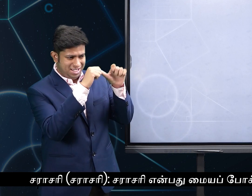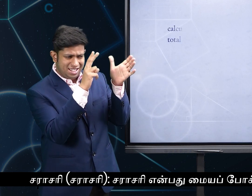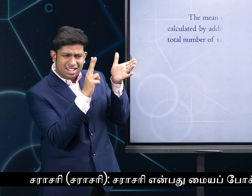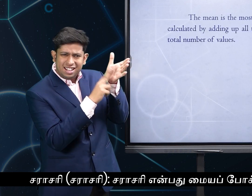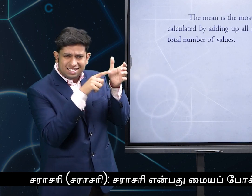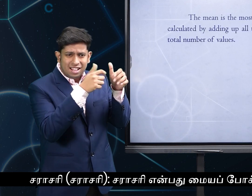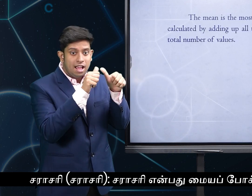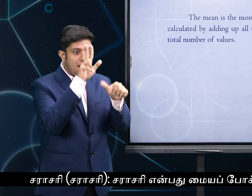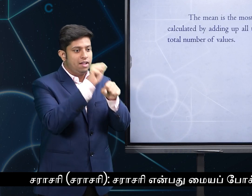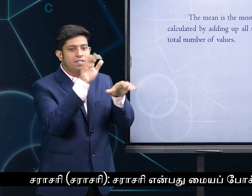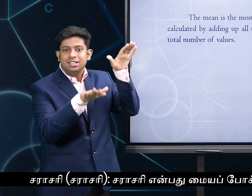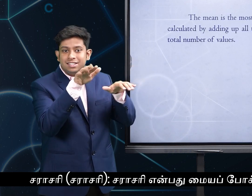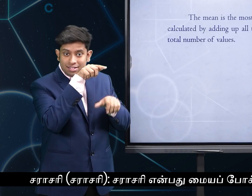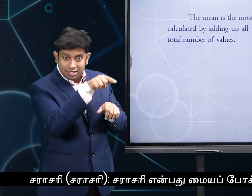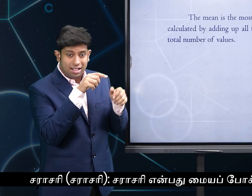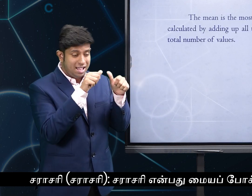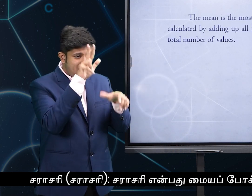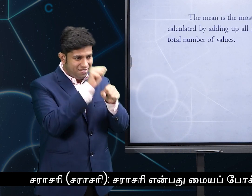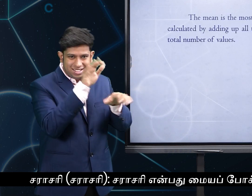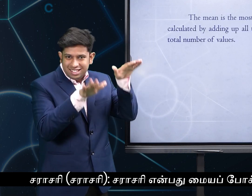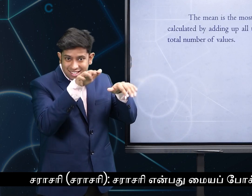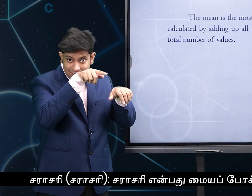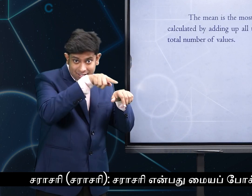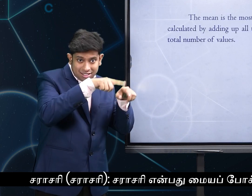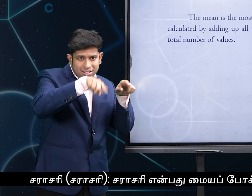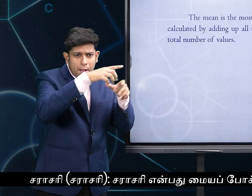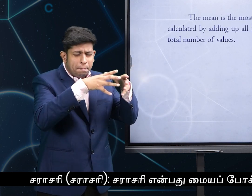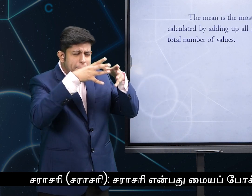சராசரி சராசரி என்பது மையப்போக்கின் பொதுவான அளவீடு ஆகும்.